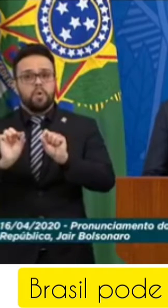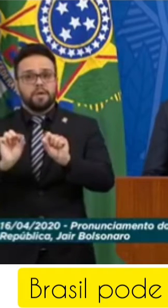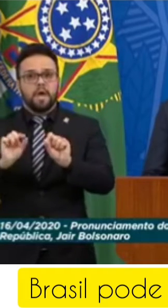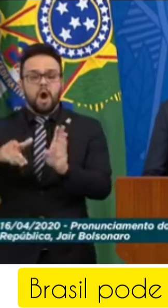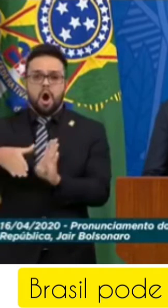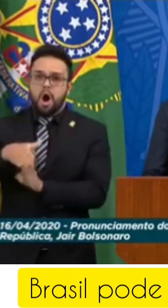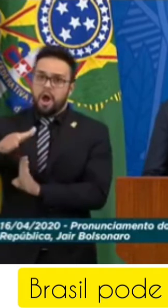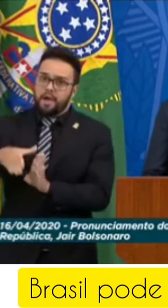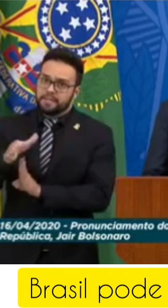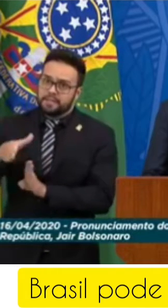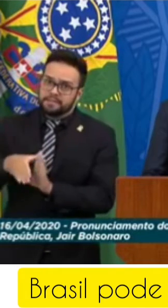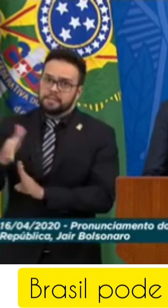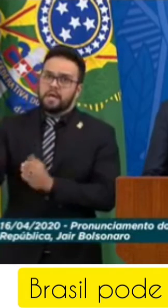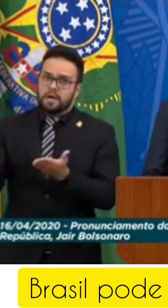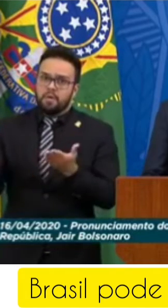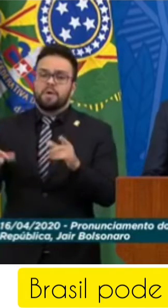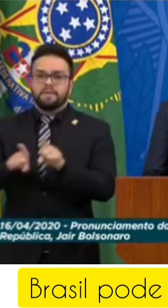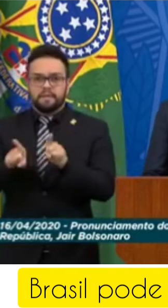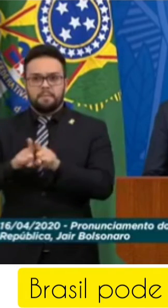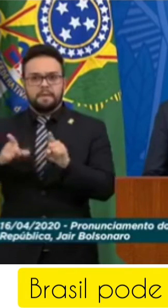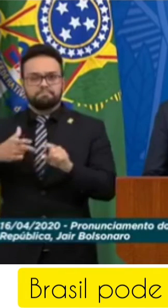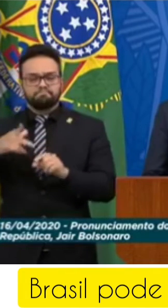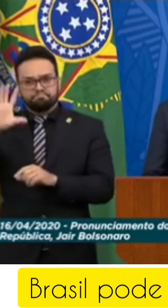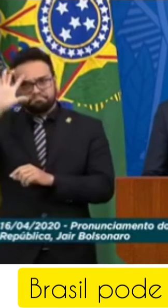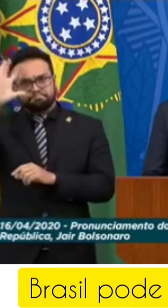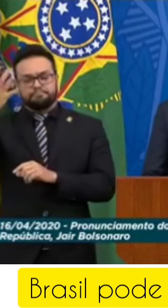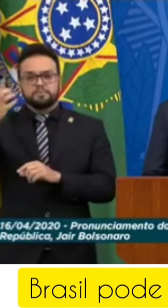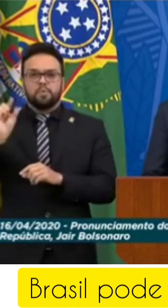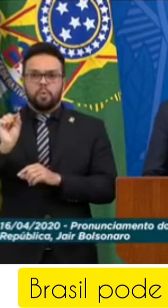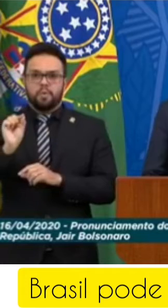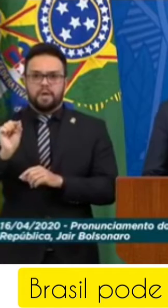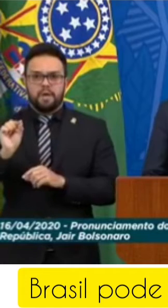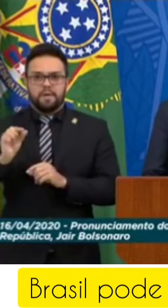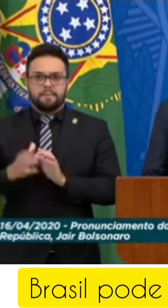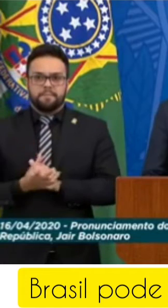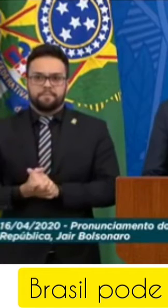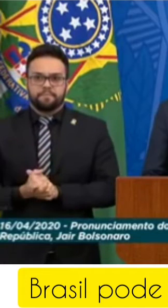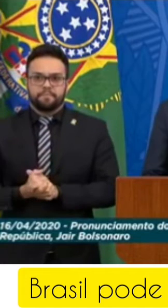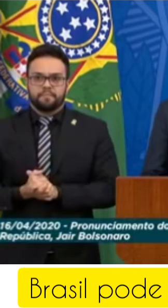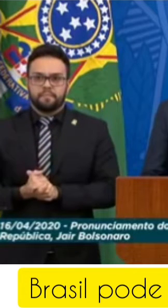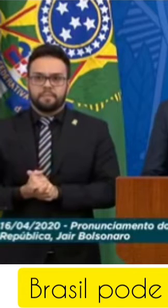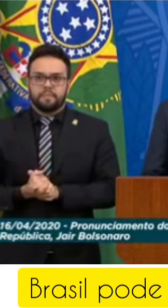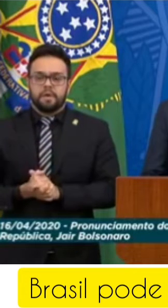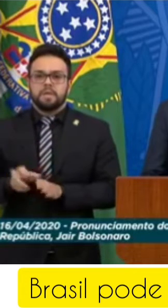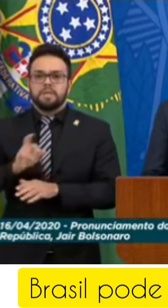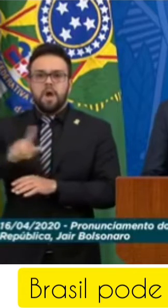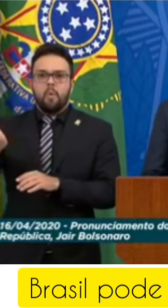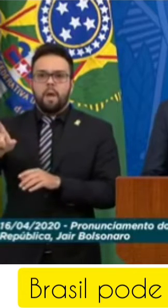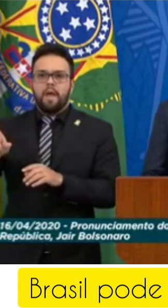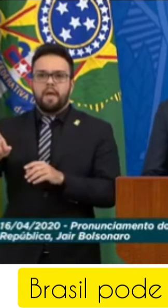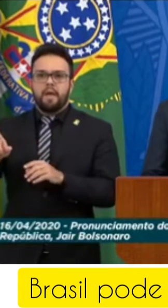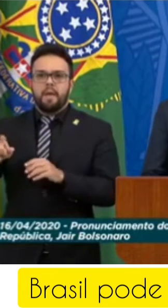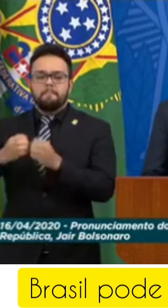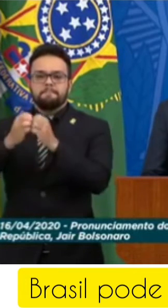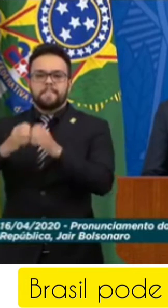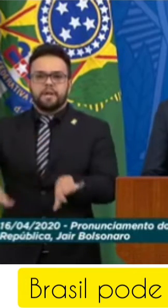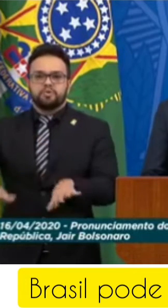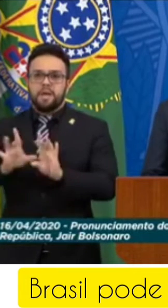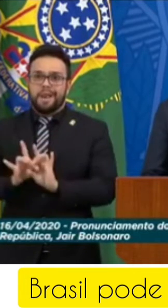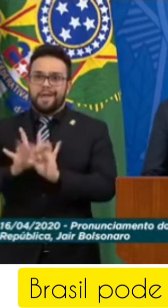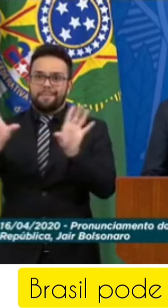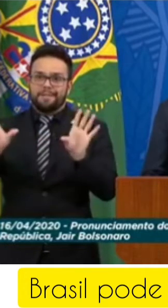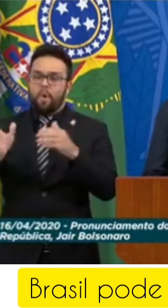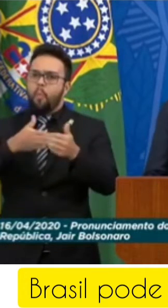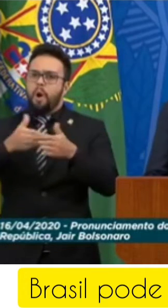convencimento e com medidas que não atinjam a liberdade e as garantias individuais